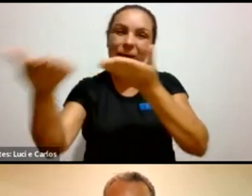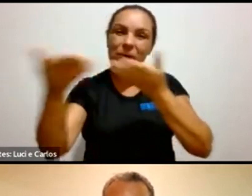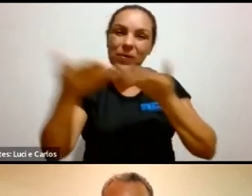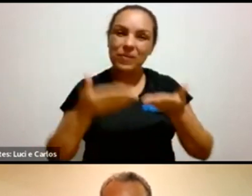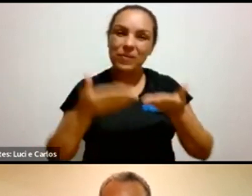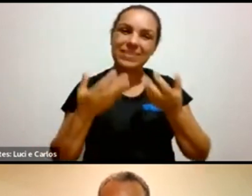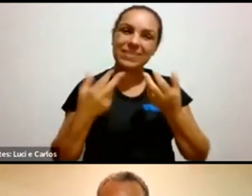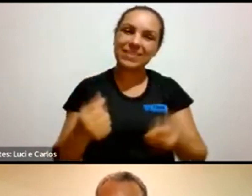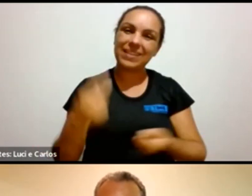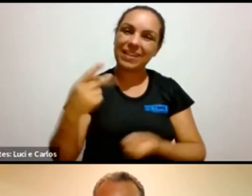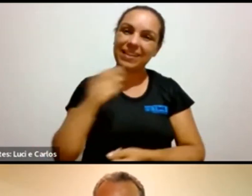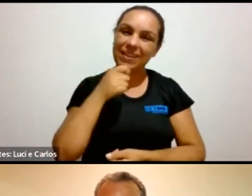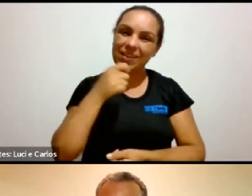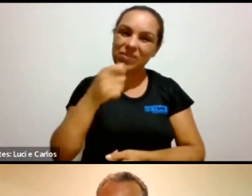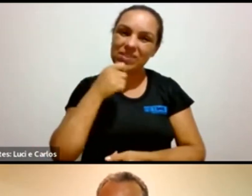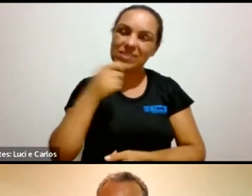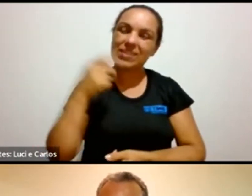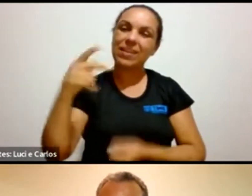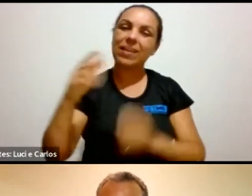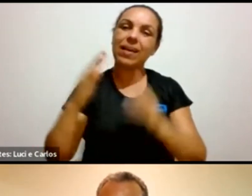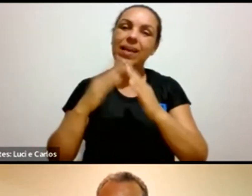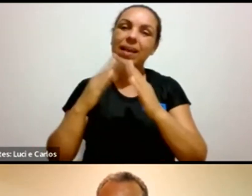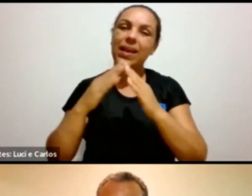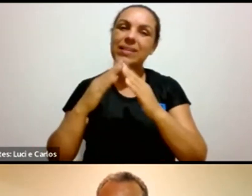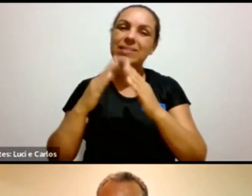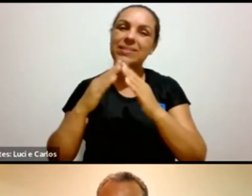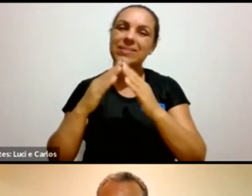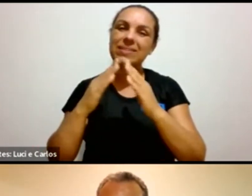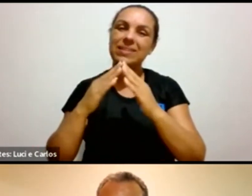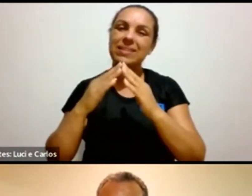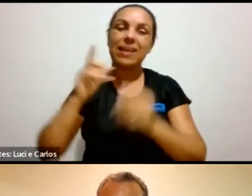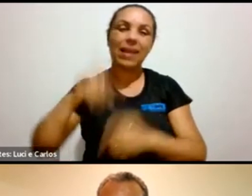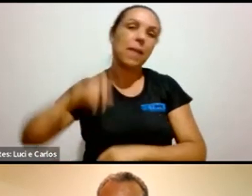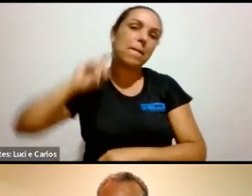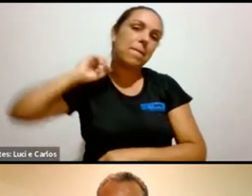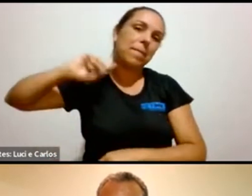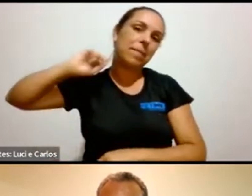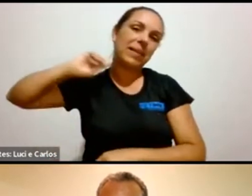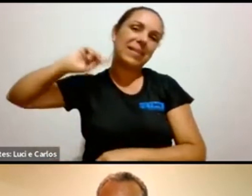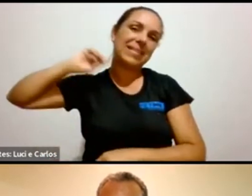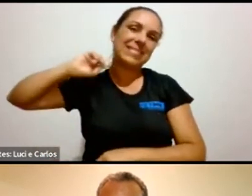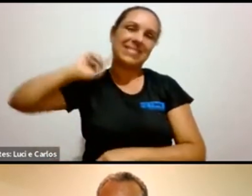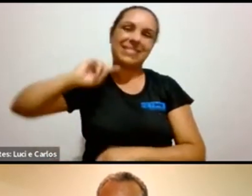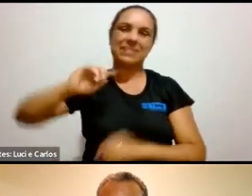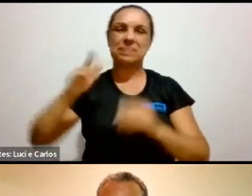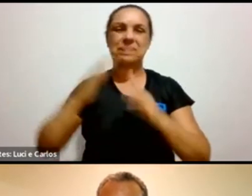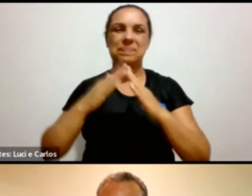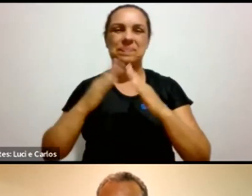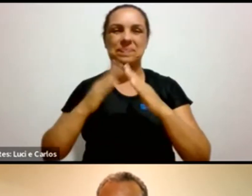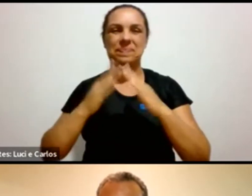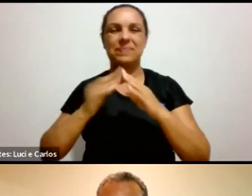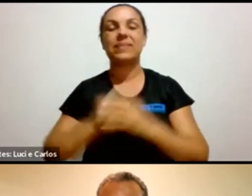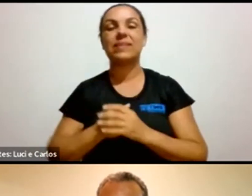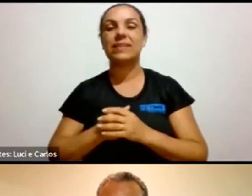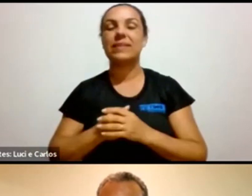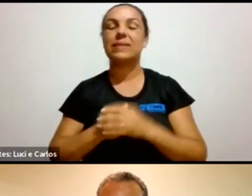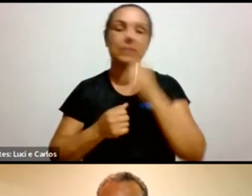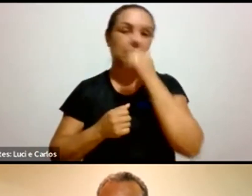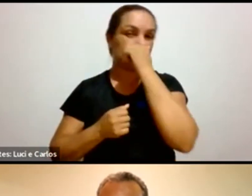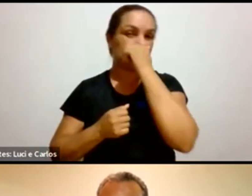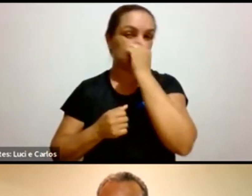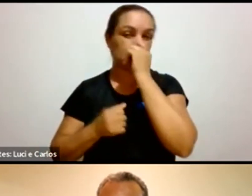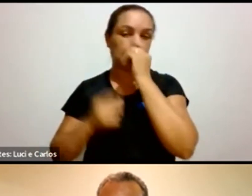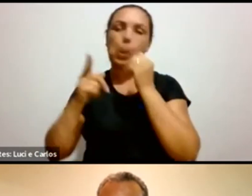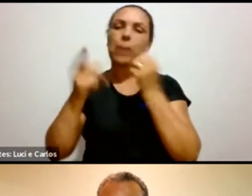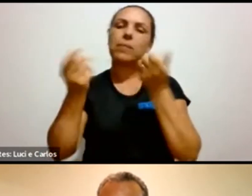Você fala da onde? De Bom Sucesso de Patos, Minas Gerais. Pronto. Raquel, nos conte